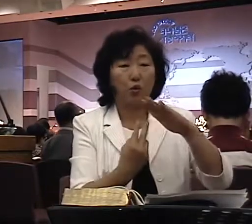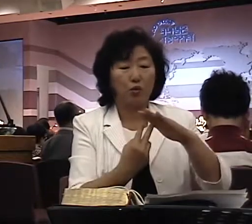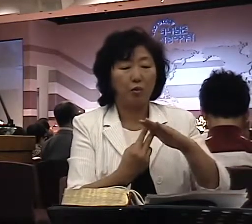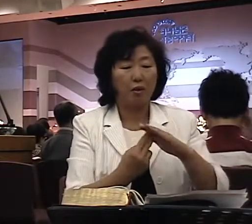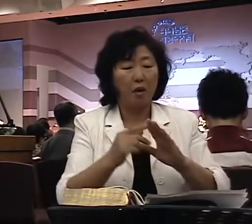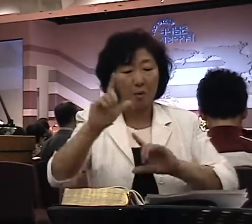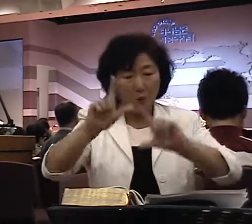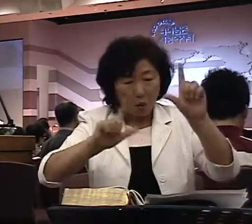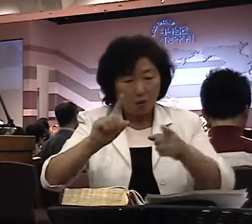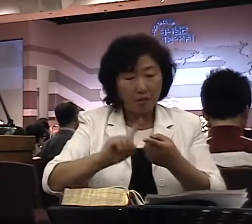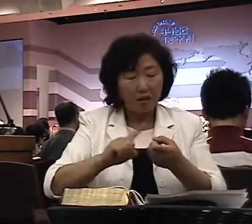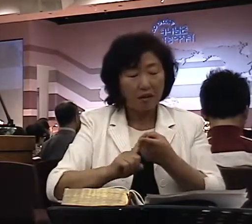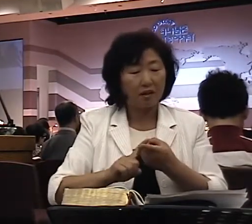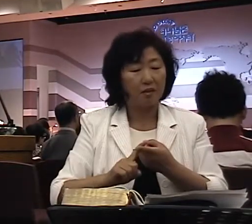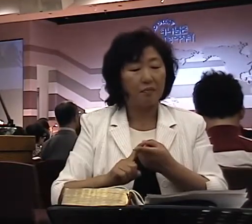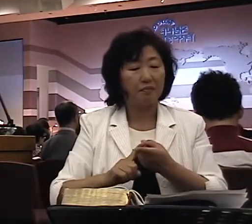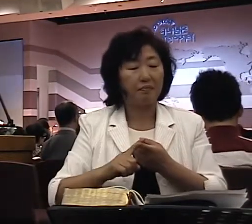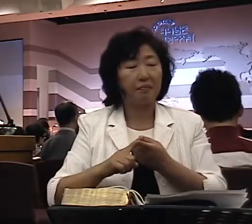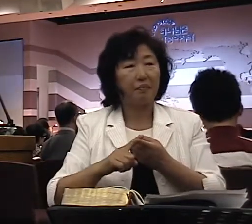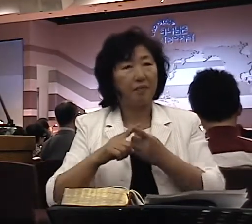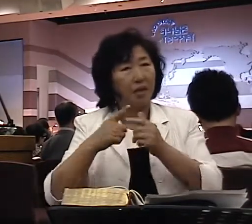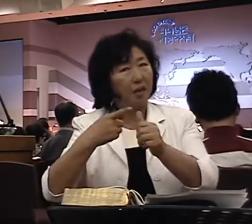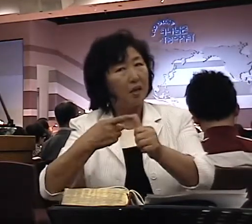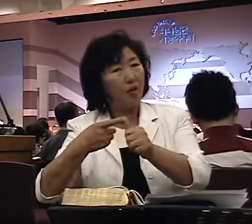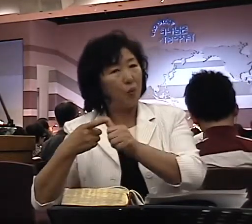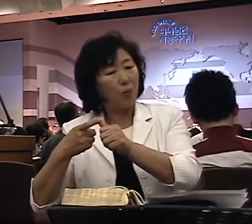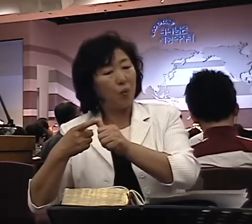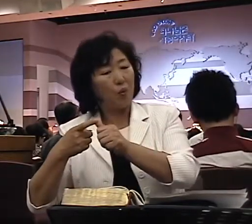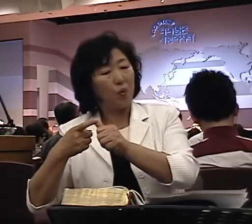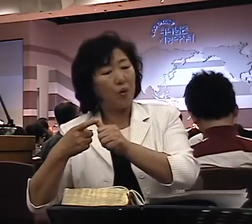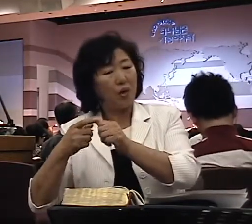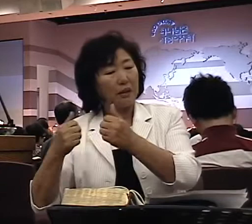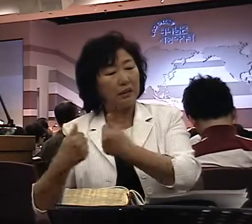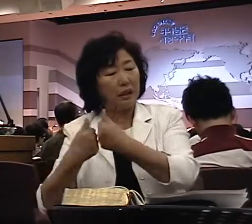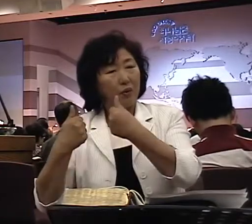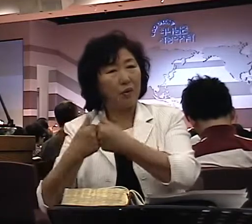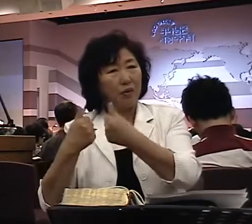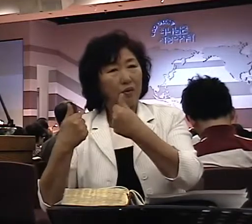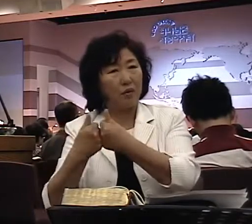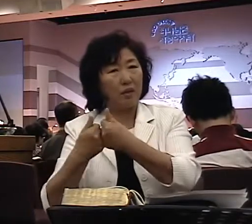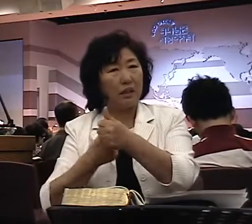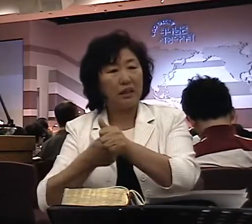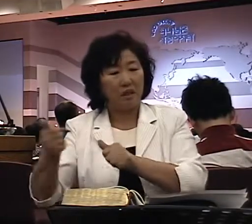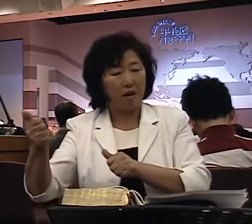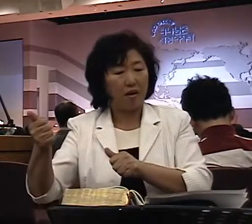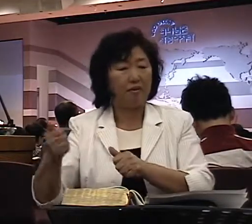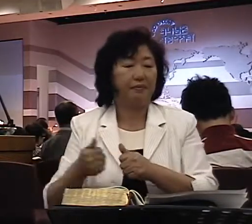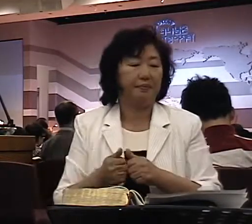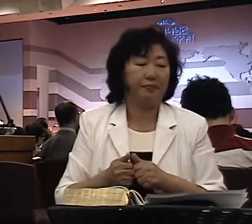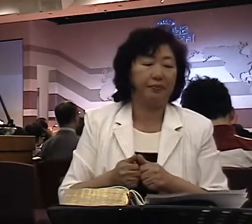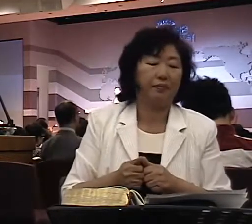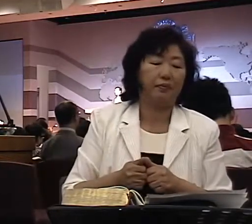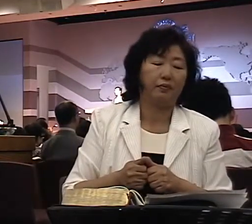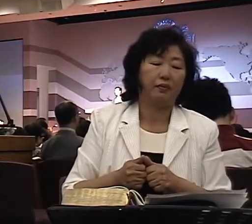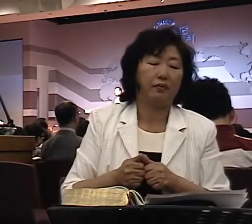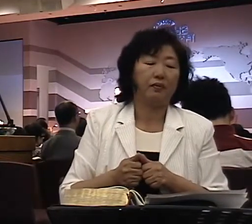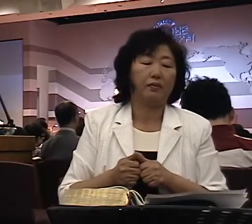배울 것이 있습니다. 그것은 그가 유혹과 싸워 이겼다는 것입니다. 요셉은 유혹과 싸워